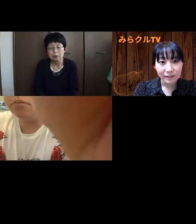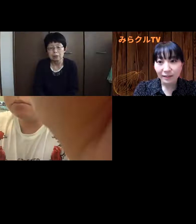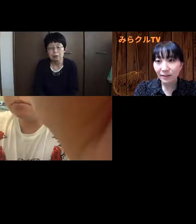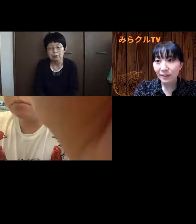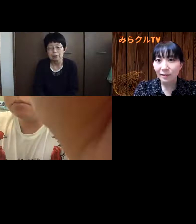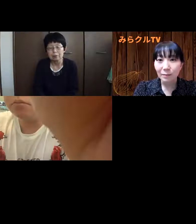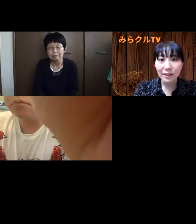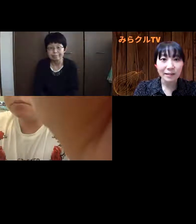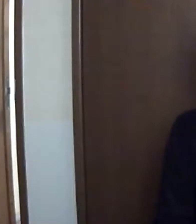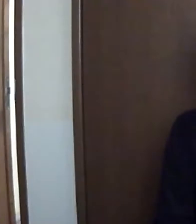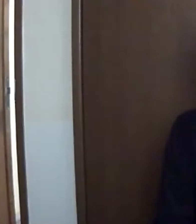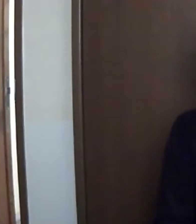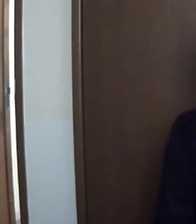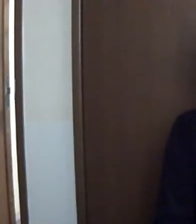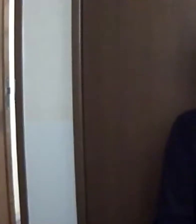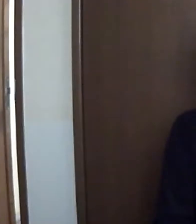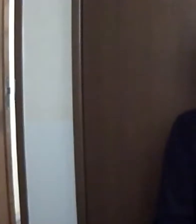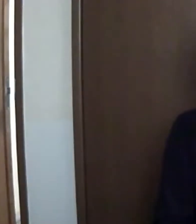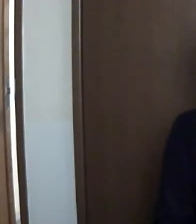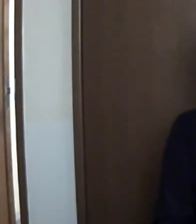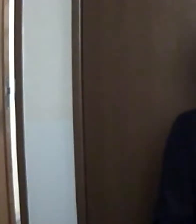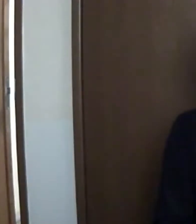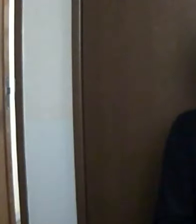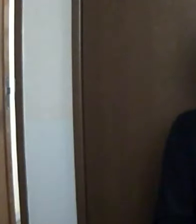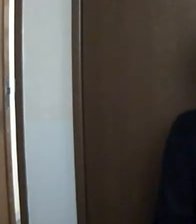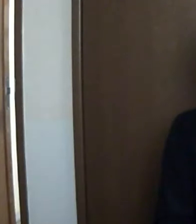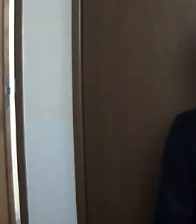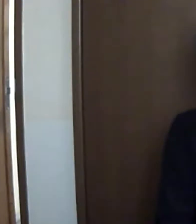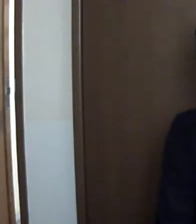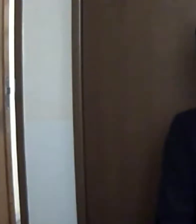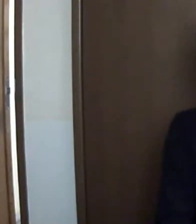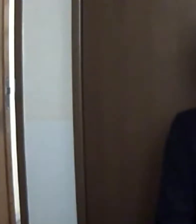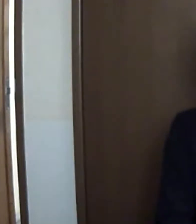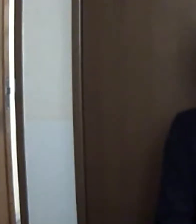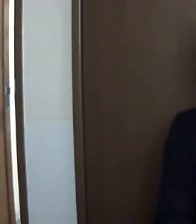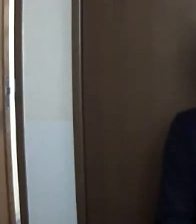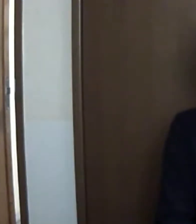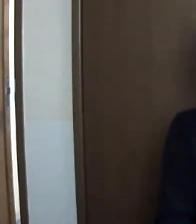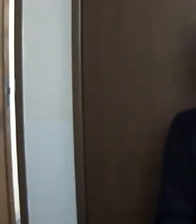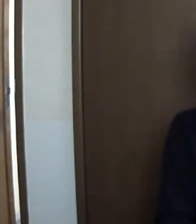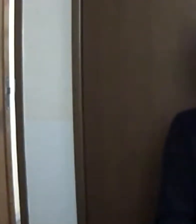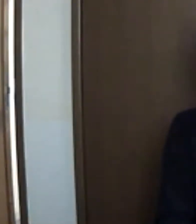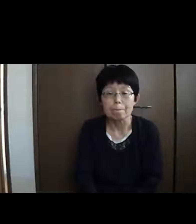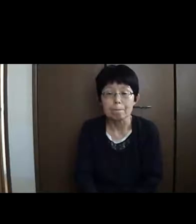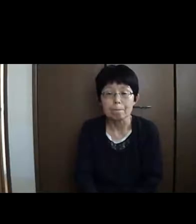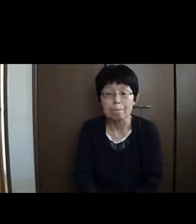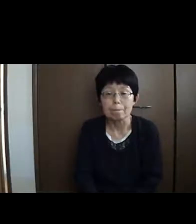樋口さんが見やすい、私と樋口さんと、じゃあ、ひたにさんぐらいが映ってるよう